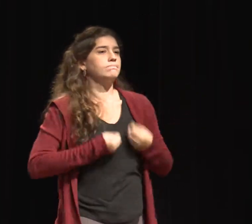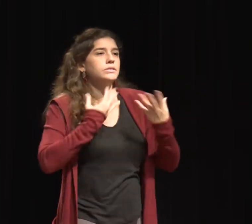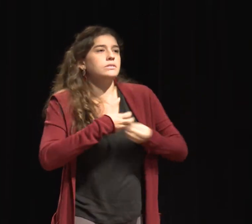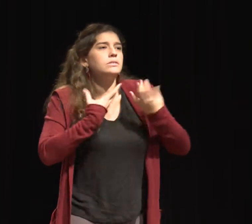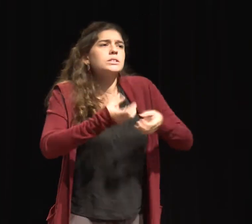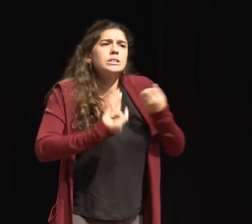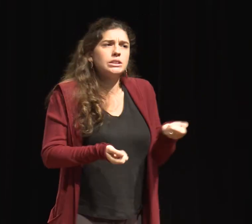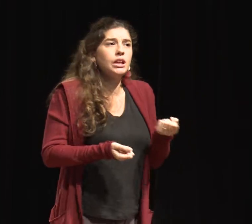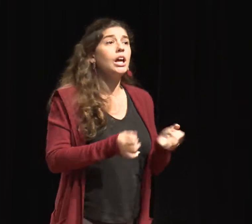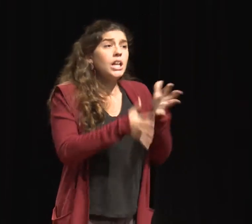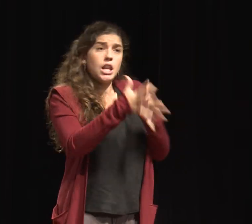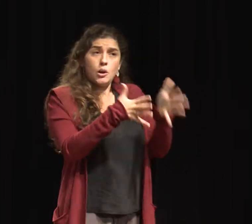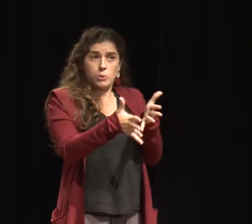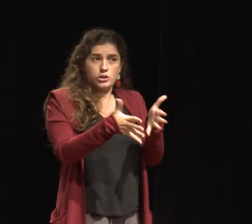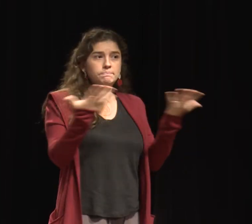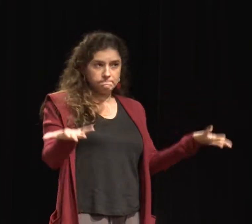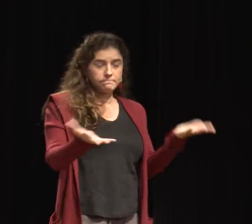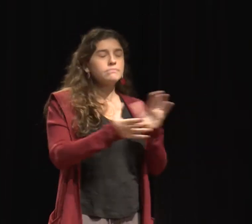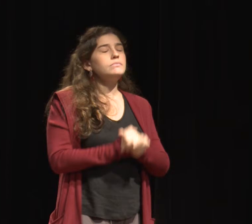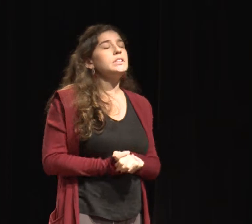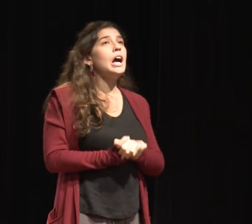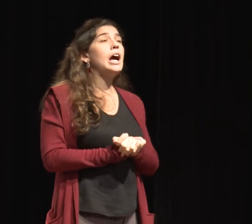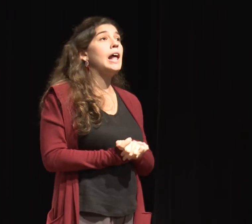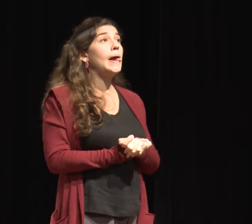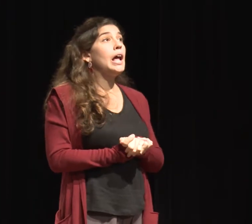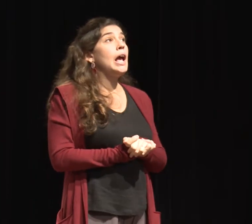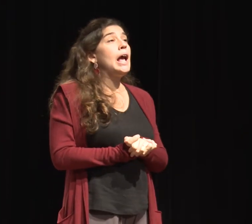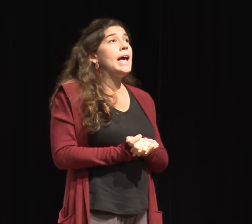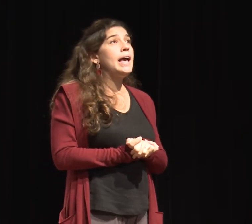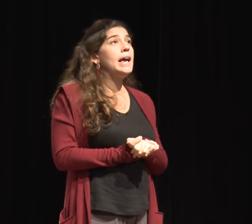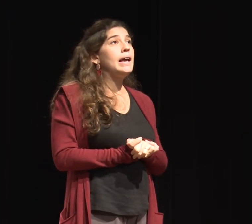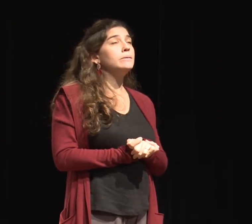Como que o aluno vai aprender? Como é que ele vai se expressar em língua de sinais?